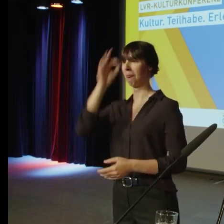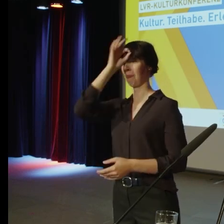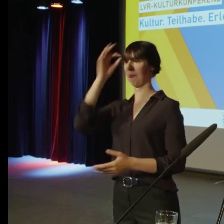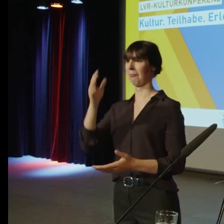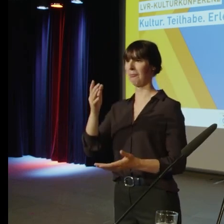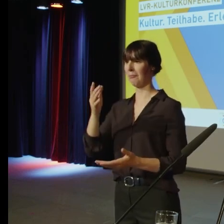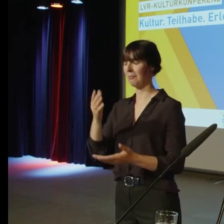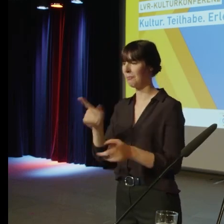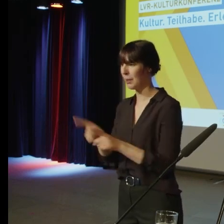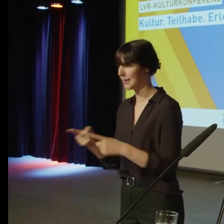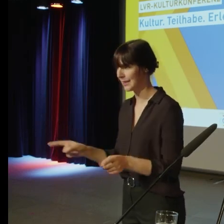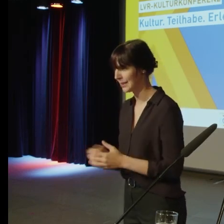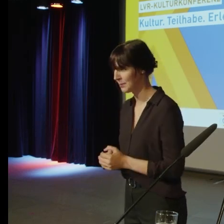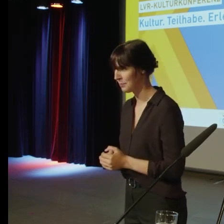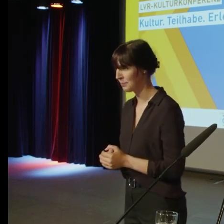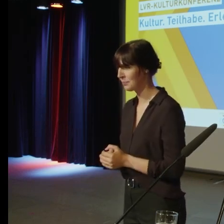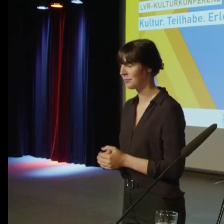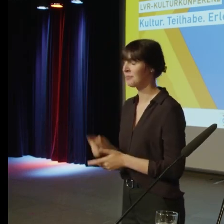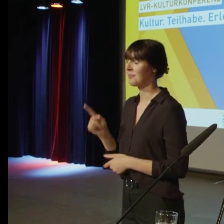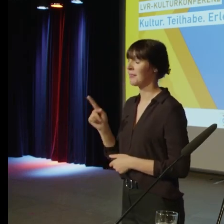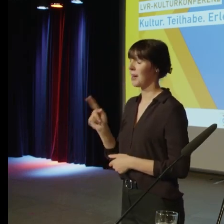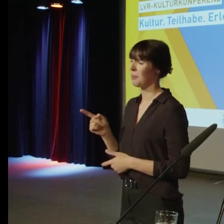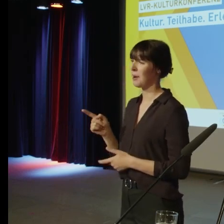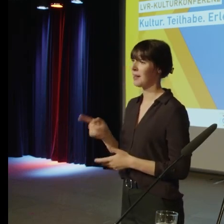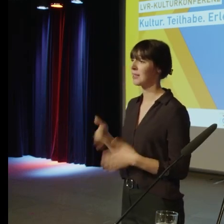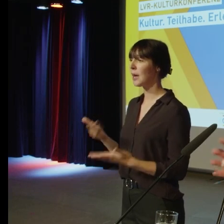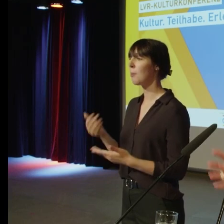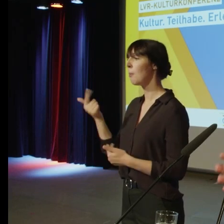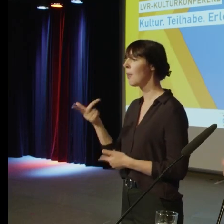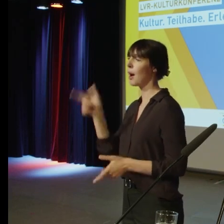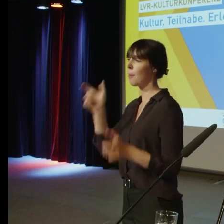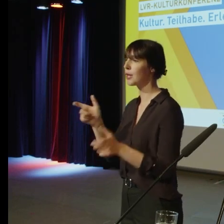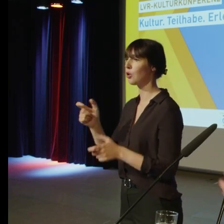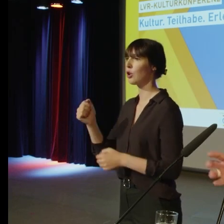Wir sehen aber auf der anderen Seite ganz häufig, dass diejenigen, die sich trauen,